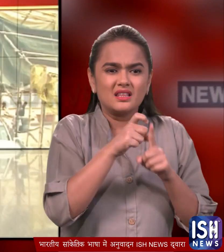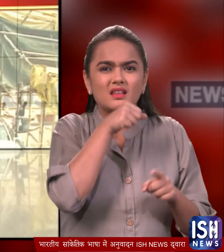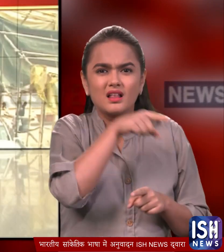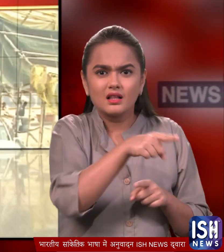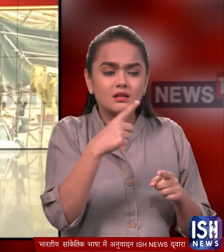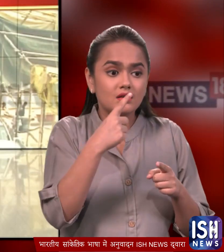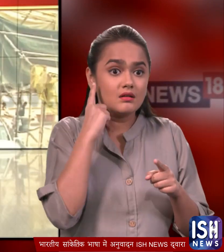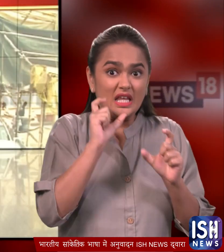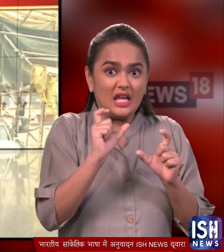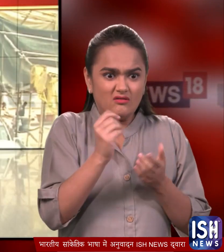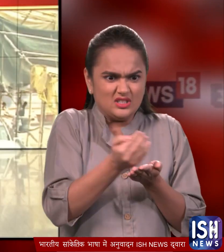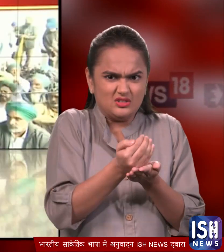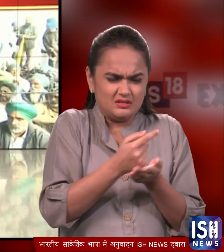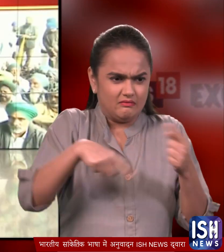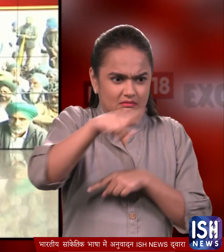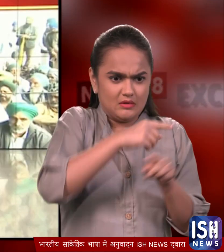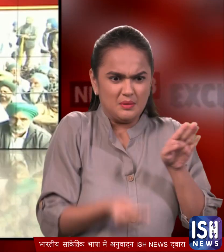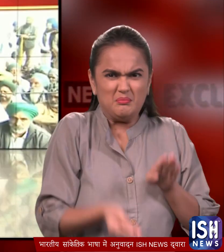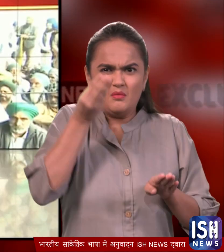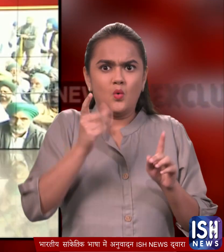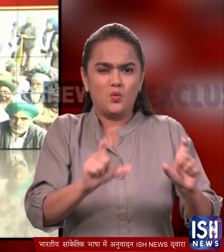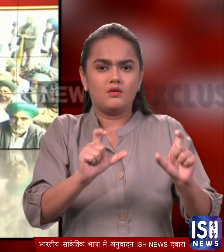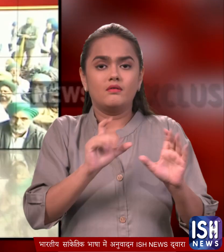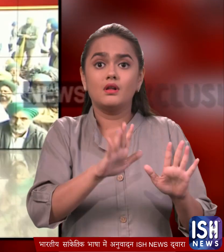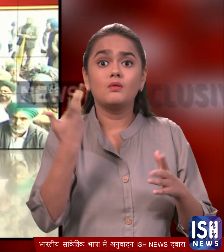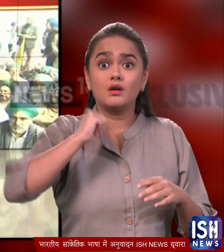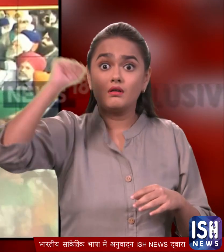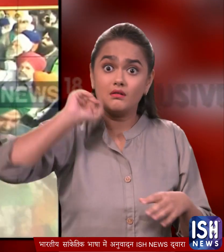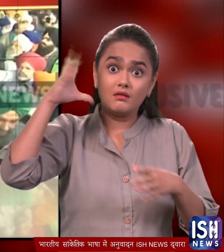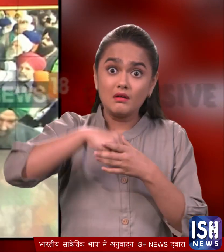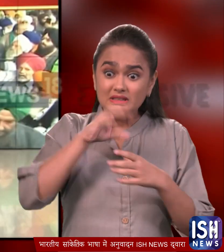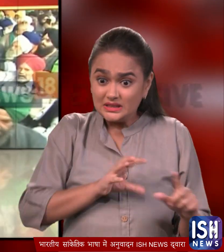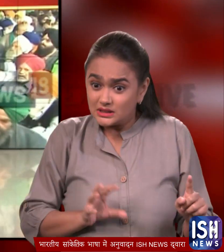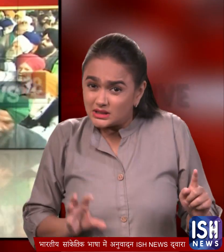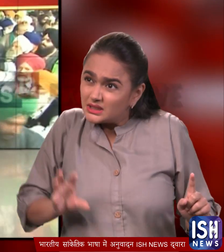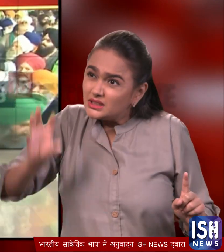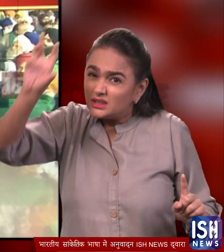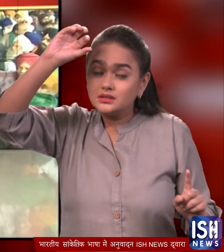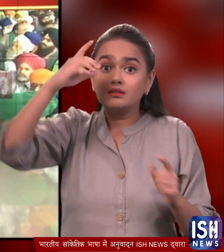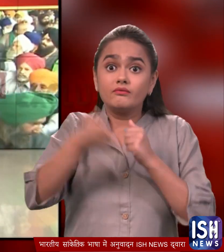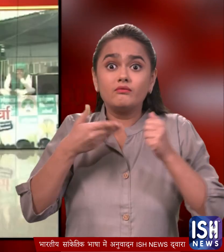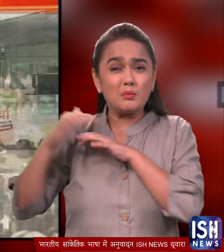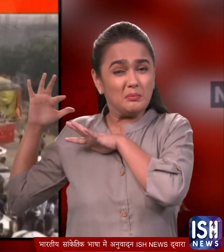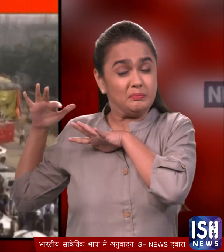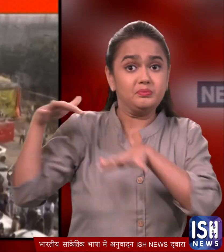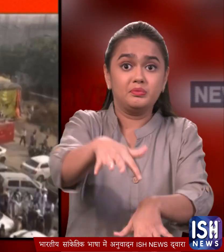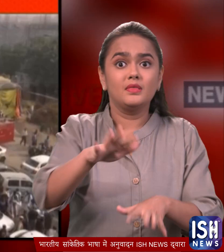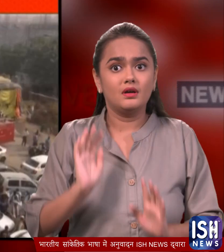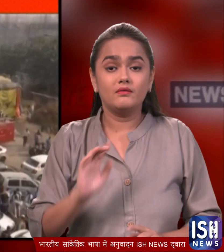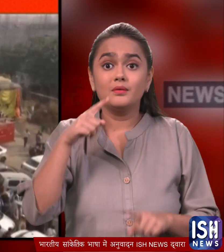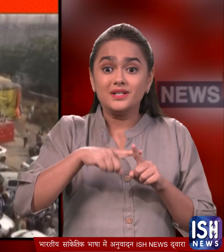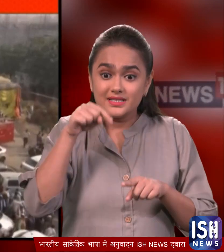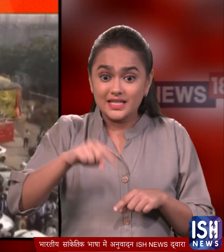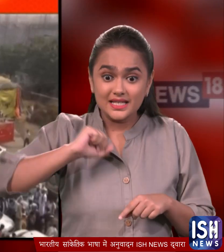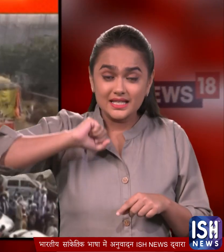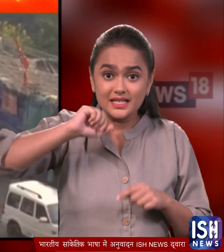दिल्ली की सभी सीमाओं की सुरक्षा सख्त कर दी गई। बताया गया कि आंदोलन में शामिल होने के लिए कई राज्यों के किसान पहुंचे और